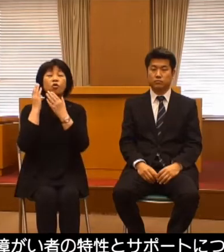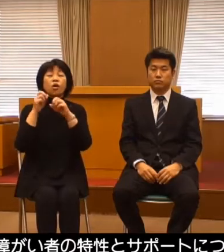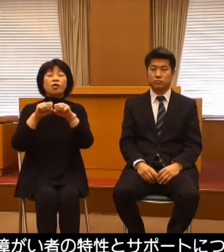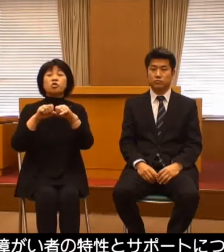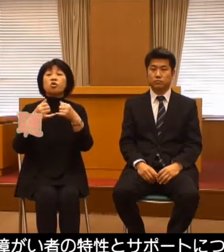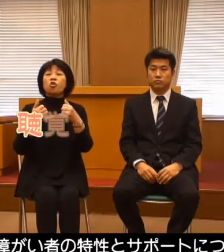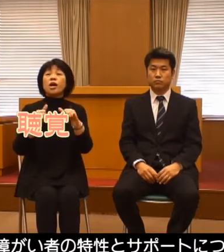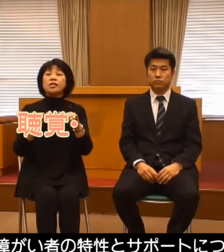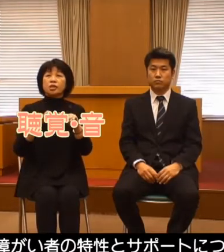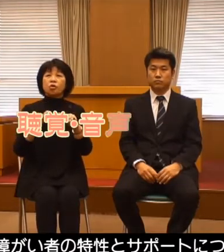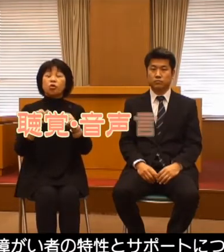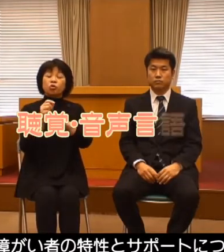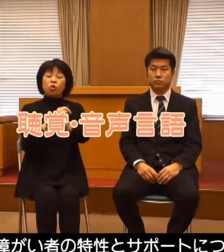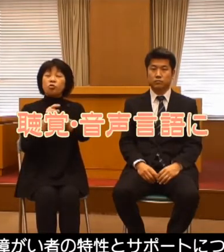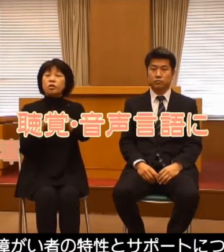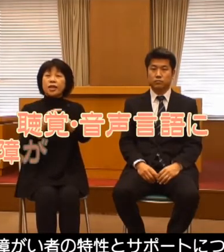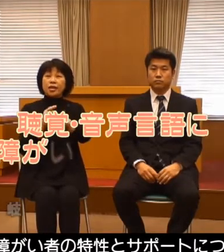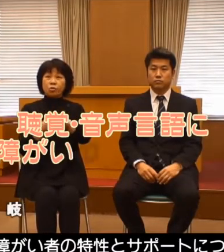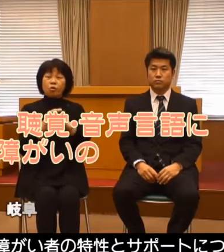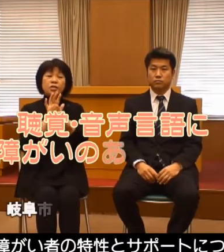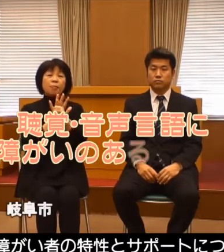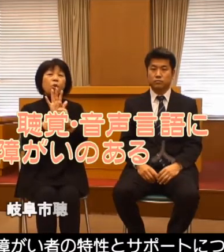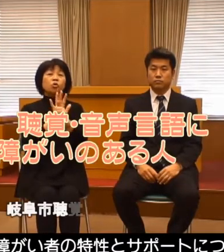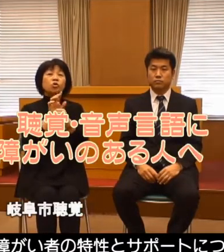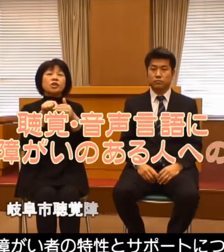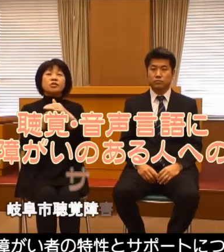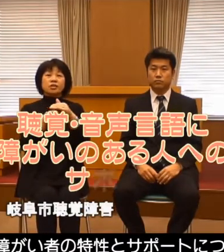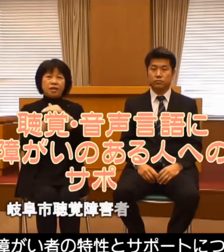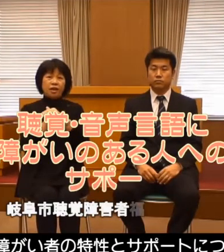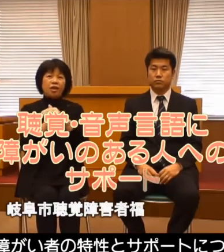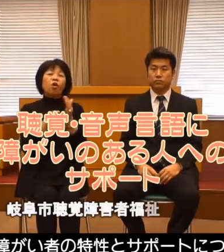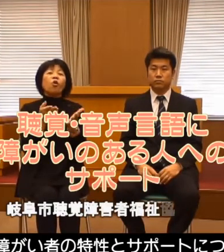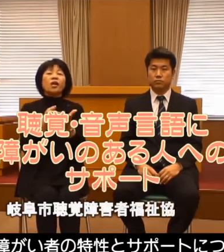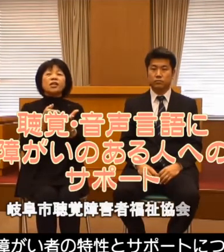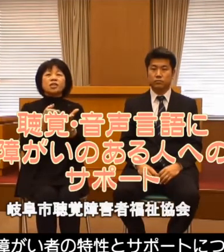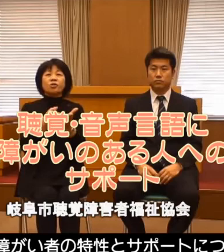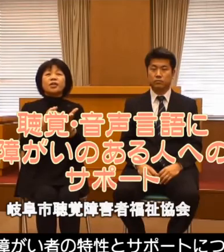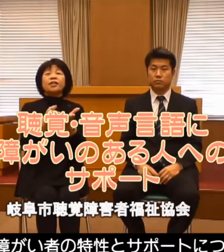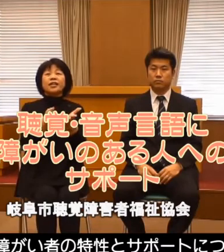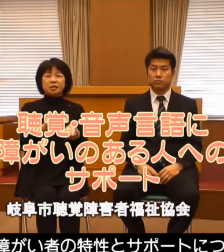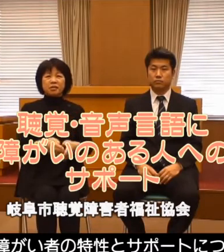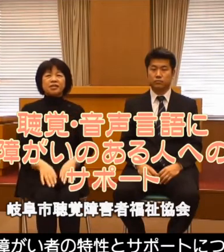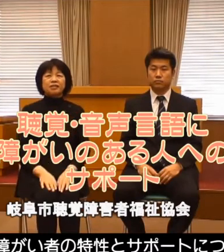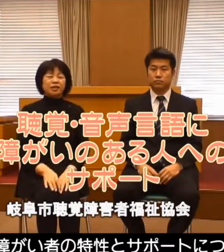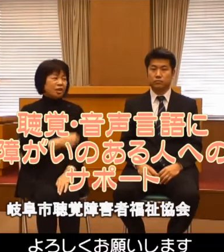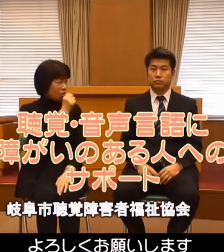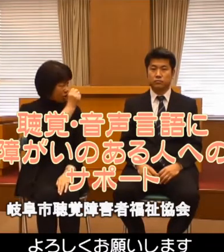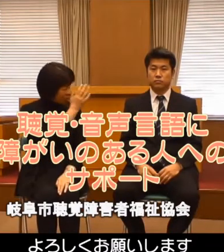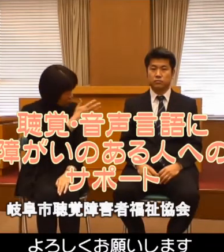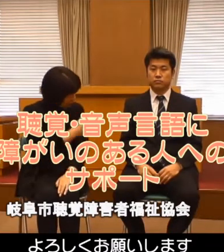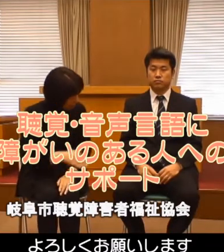聴覚障害者の特性とサポートについてお話をしていただきます。よろしくお願いします